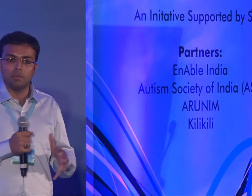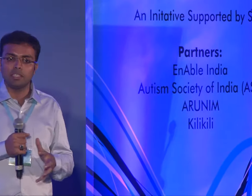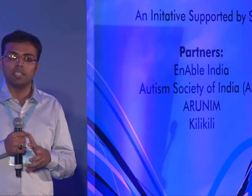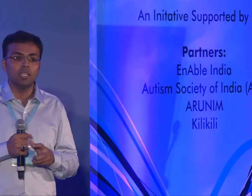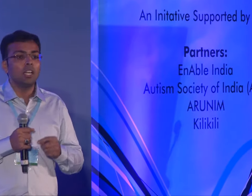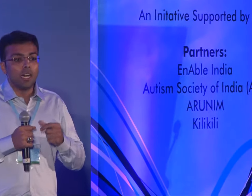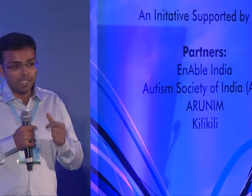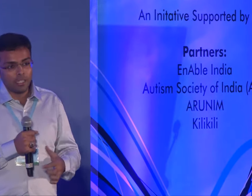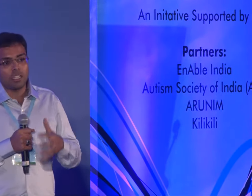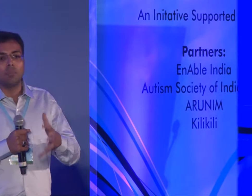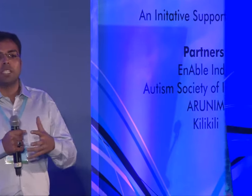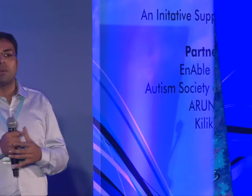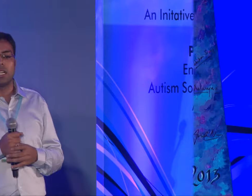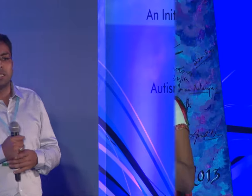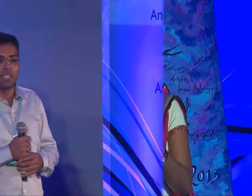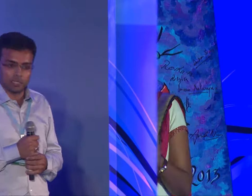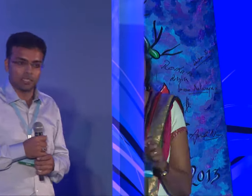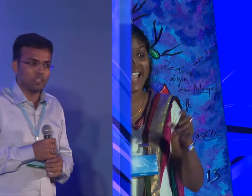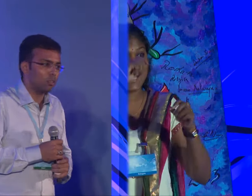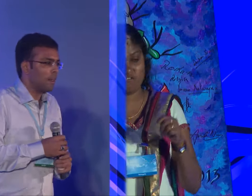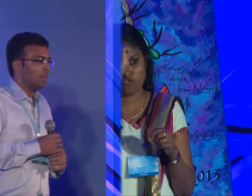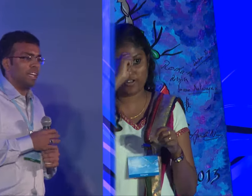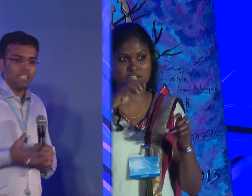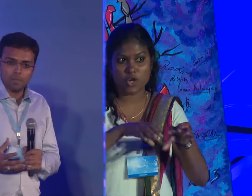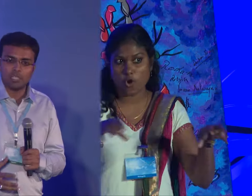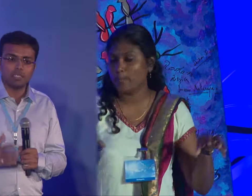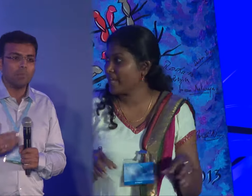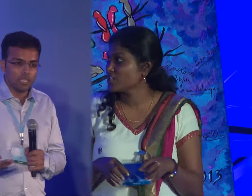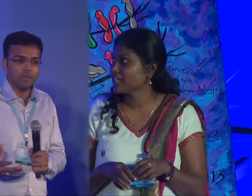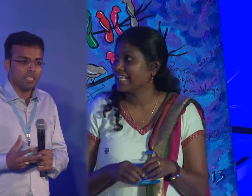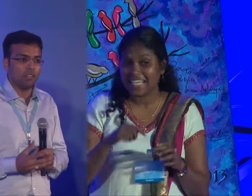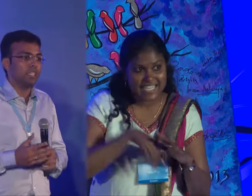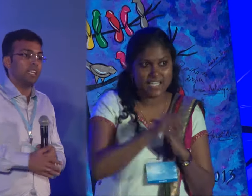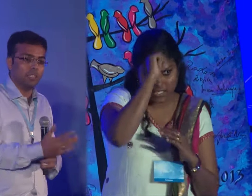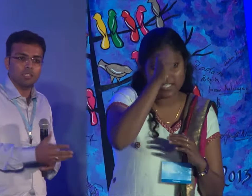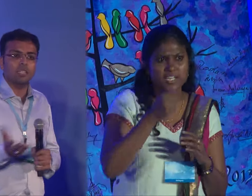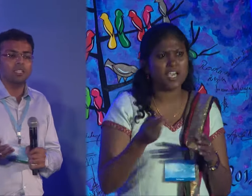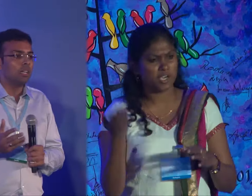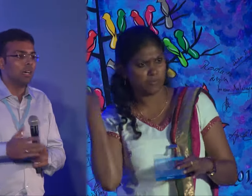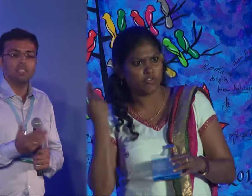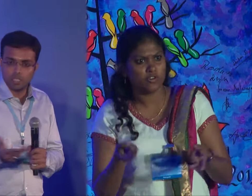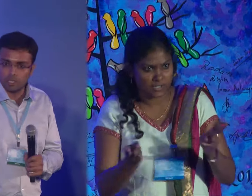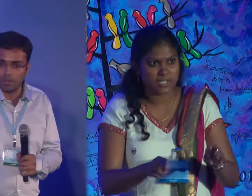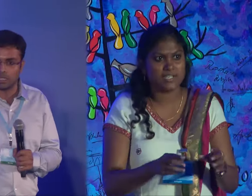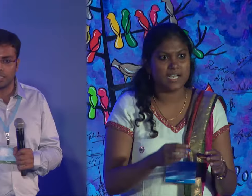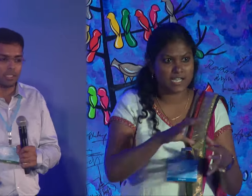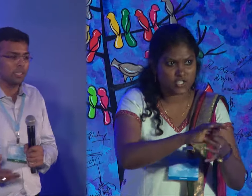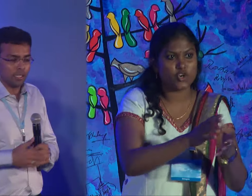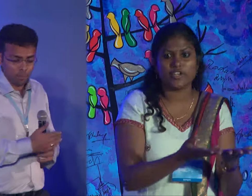एथलीट, डिसेबल्ड एथलीट इंटरनेशनल कंपटीशन में पार्टिसिपेट कर सकते हैं, तो इंडिया में से किसी ने पार्टिसिपेट किया हुआ है क्या? इंटरनेशनली कितने